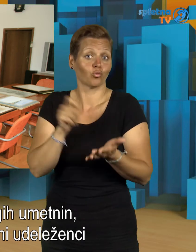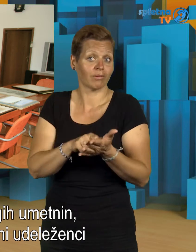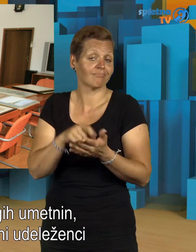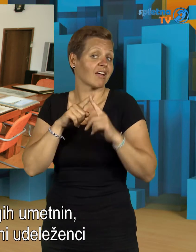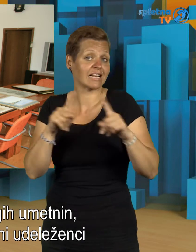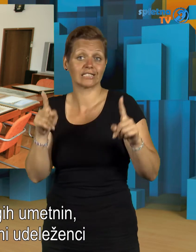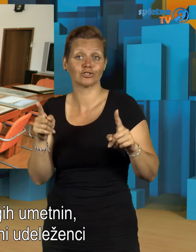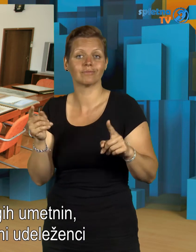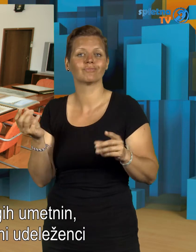akcije.